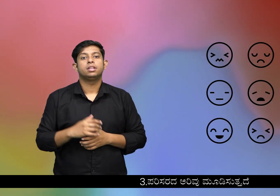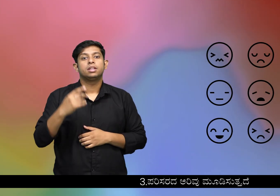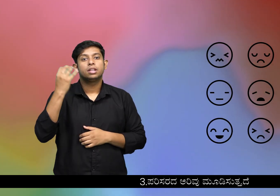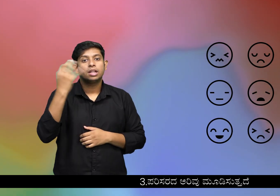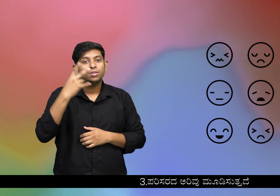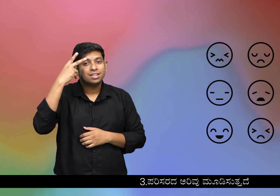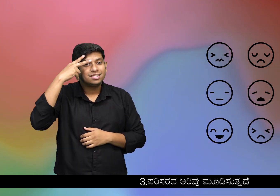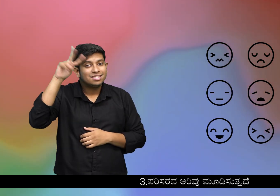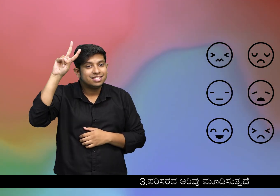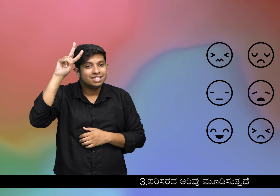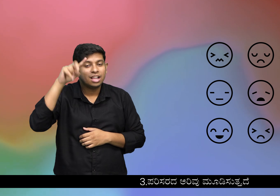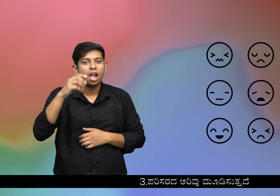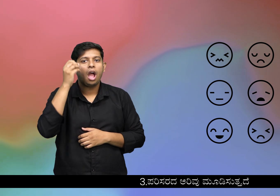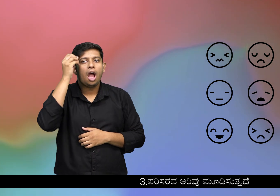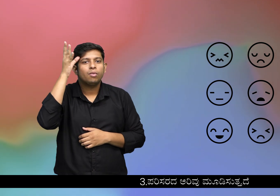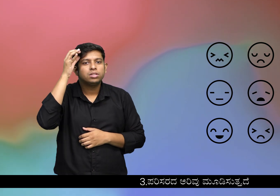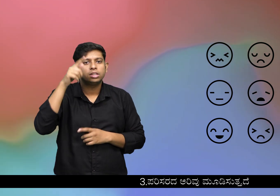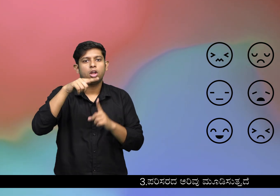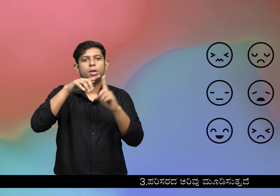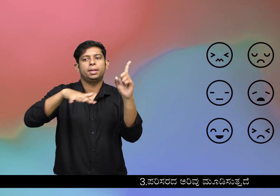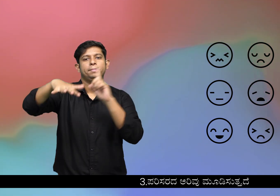ಪರಿಸರದ ಅರಿವು ಮೂಡಿಸುತ್ತದೆ.